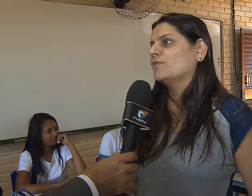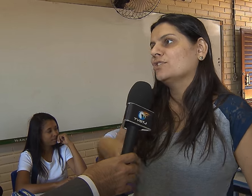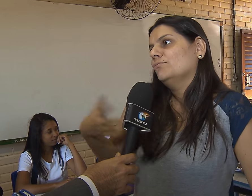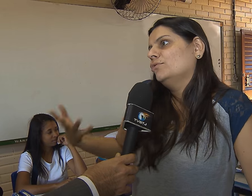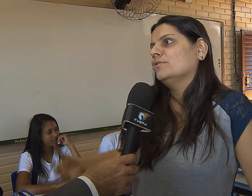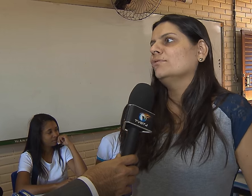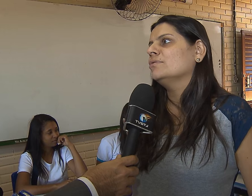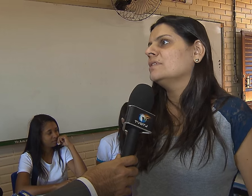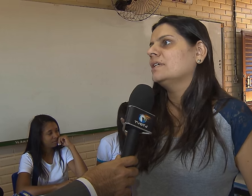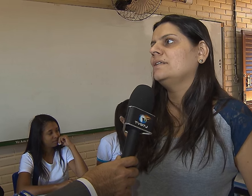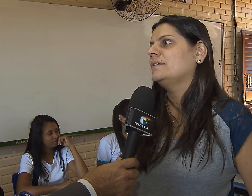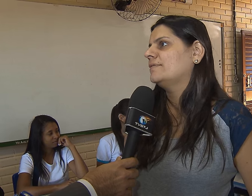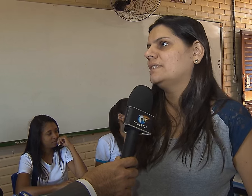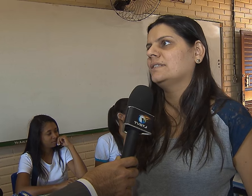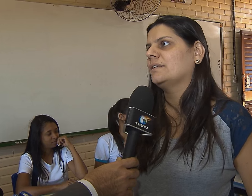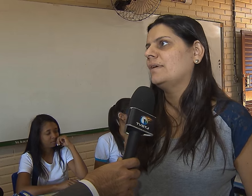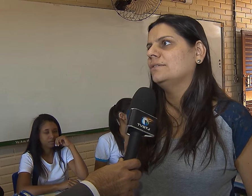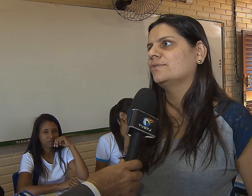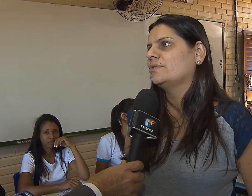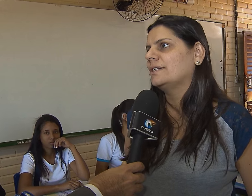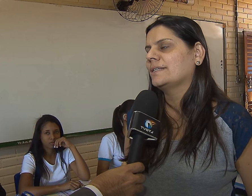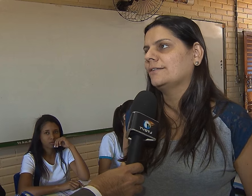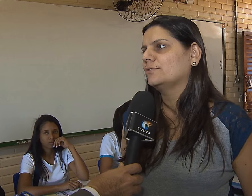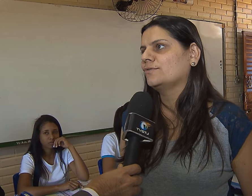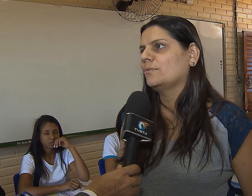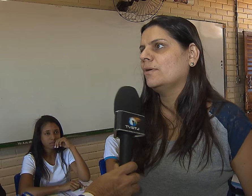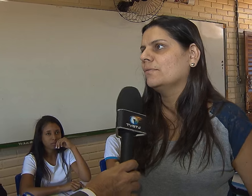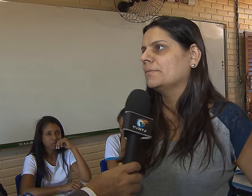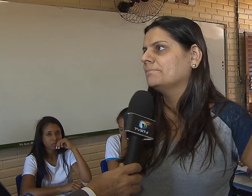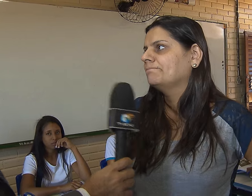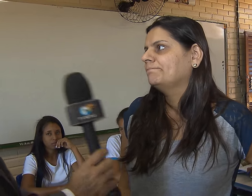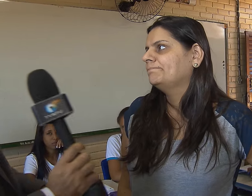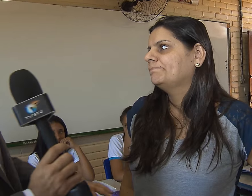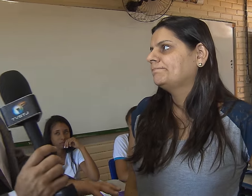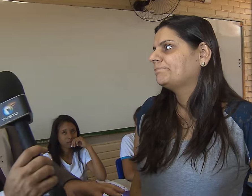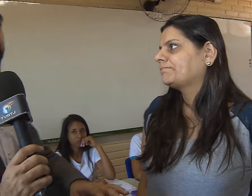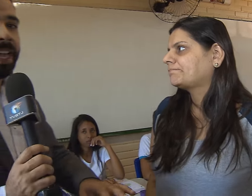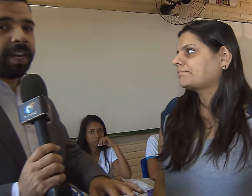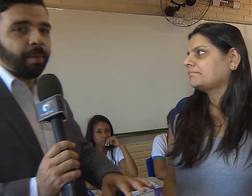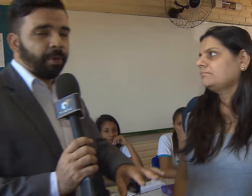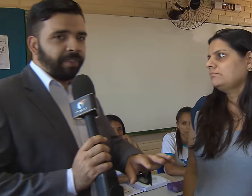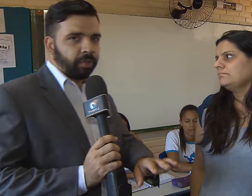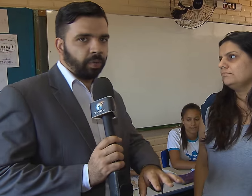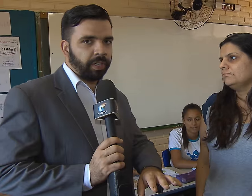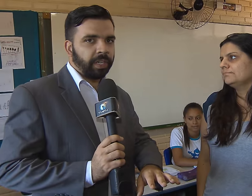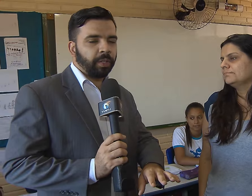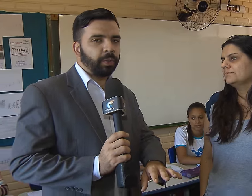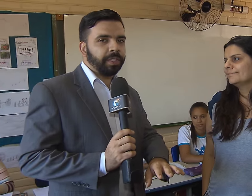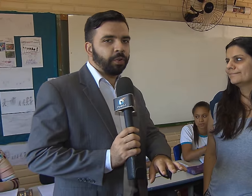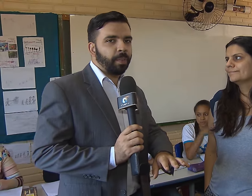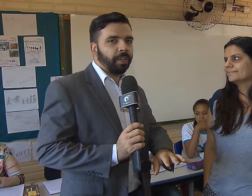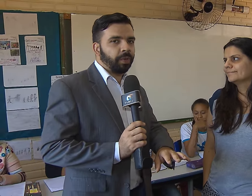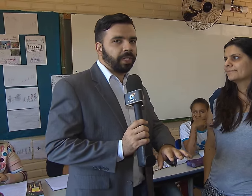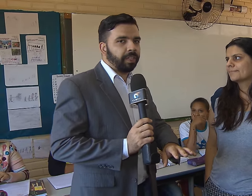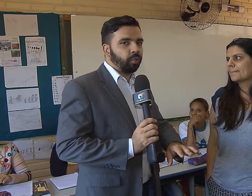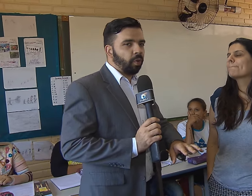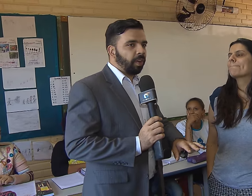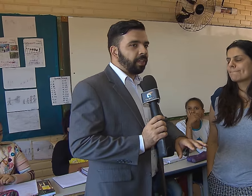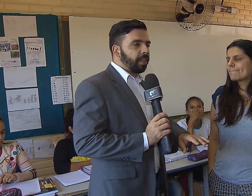fosse muito, eu não conseguiria fazer esse trabalho individualizado de forma alguma. A Késia, ela é professora do ensino médio aqui da escola e